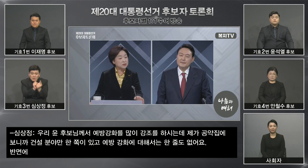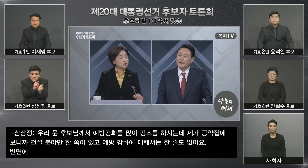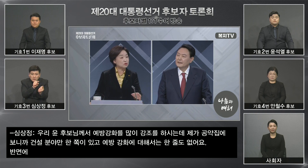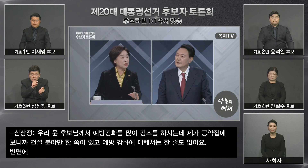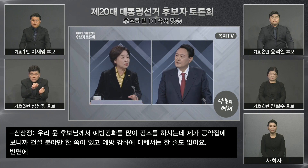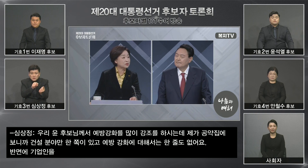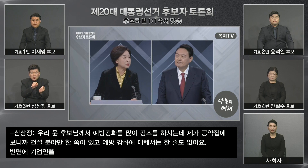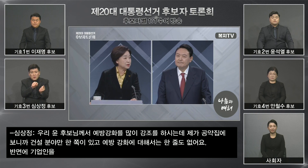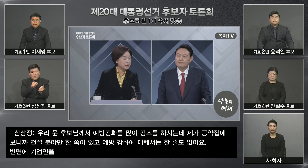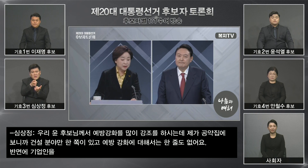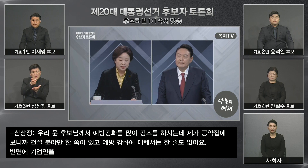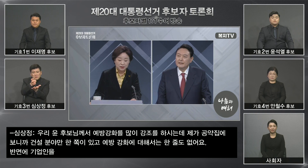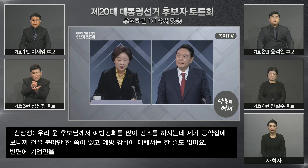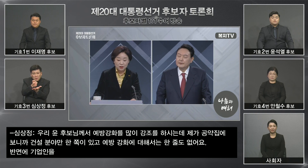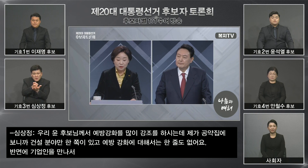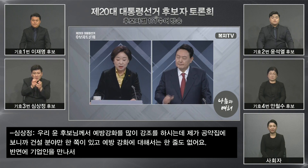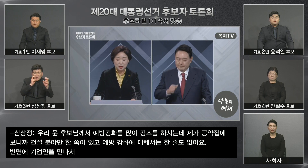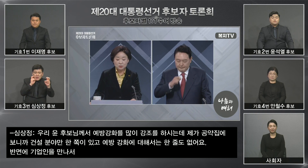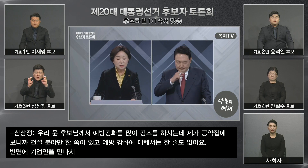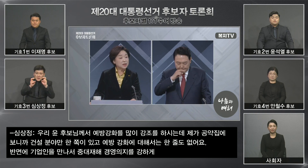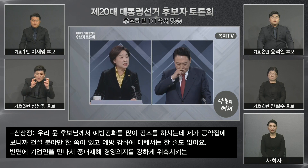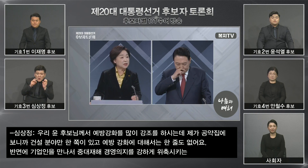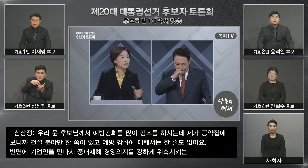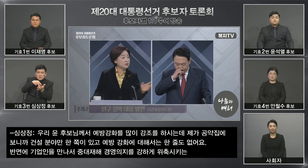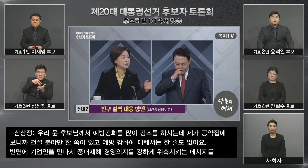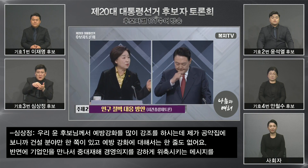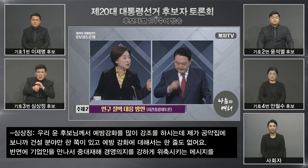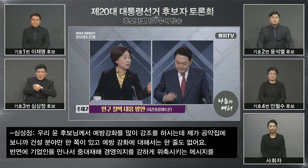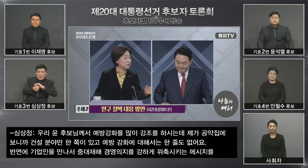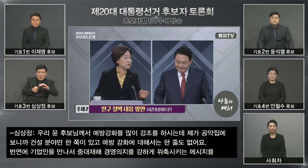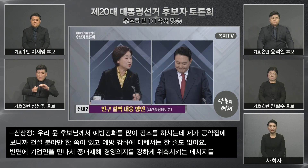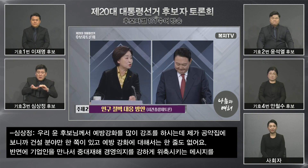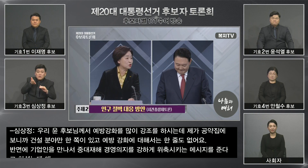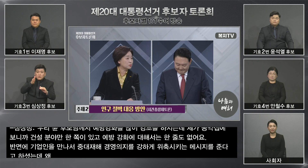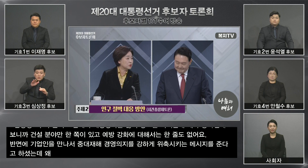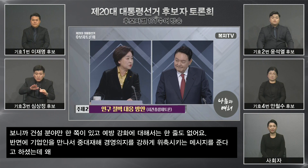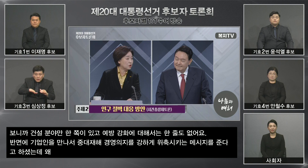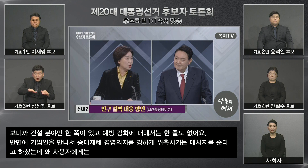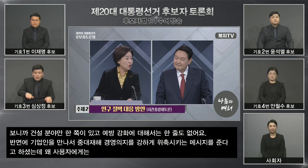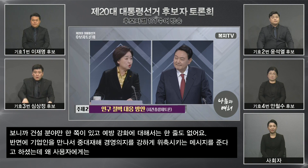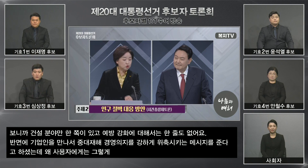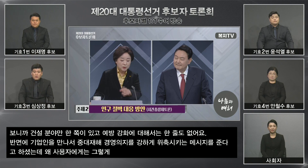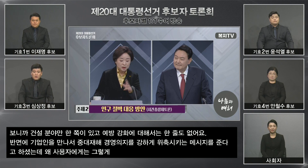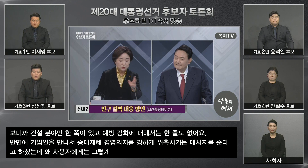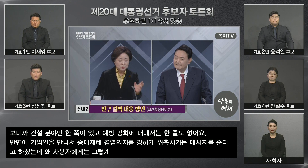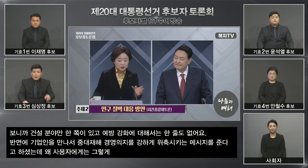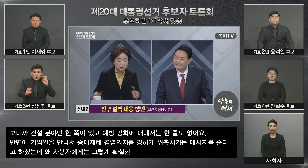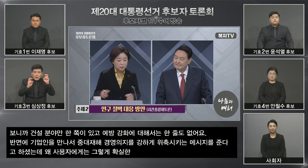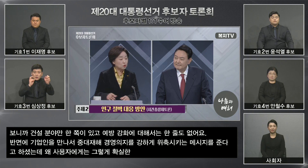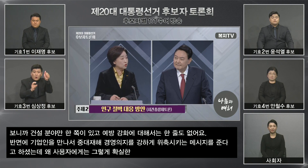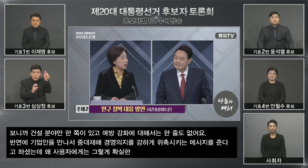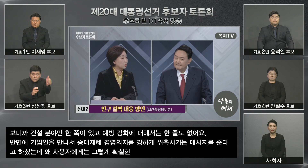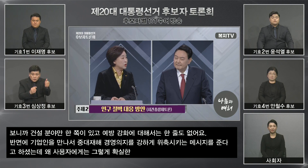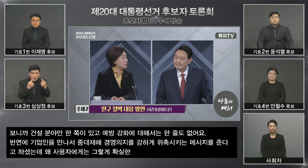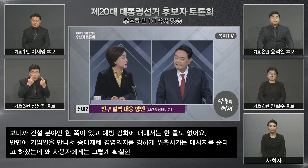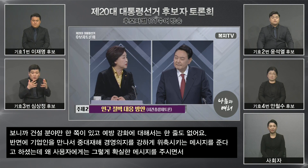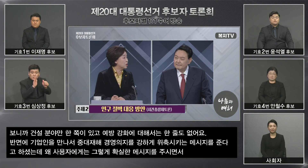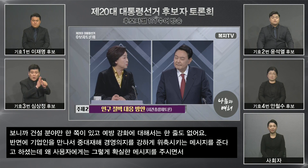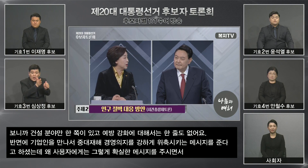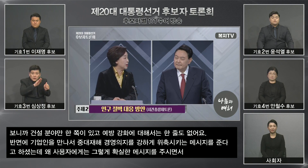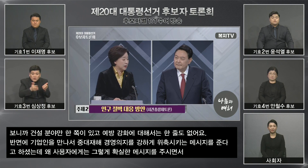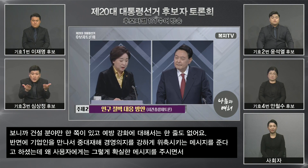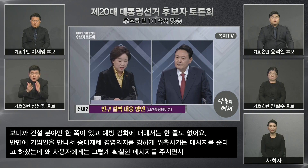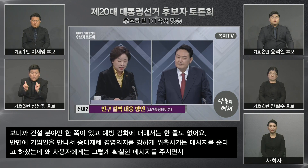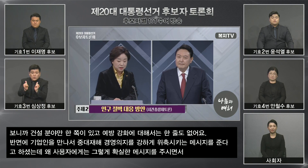위축시키는 메시지 준다고 하셨는데, 왜 사용자에게는 그렇게 확실한 메시지를 주시면서 수많은 김용균에게 보내는